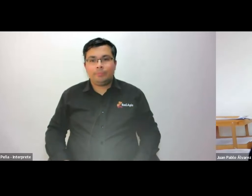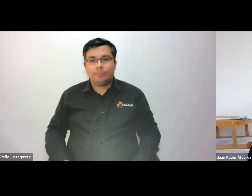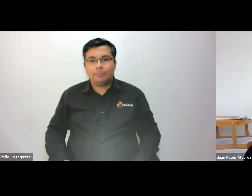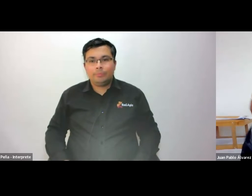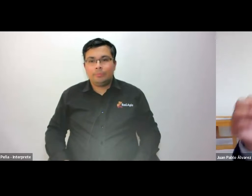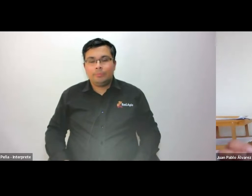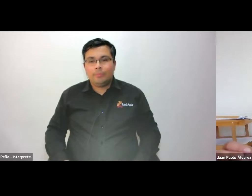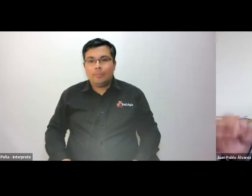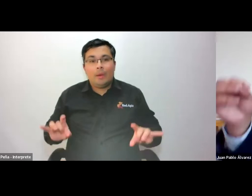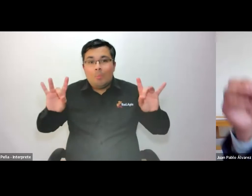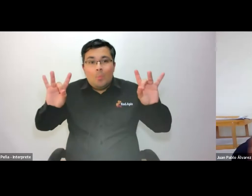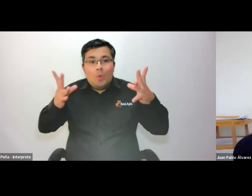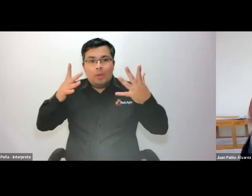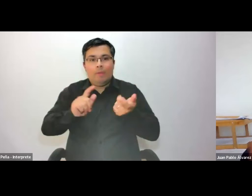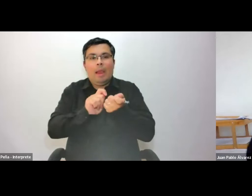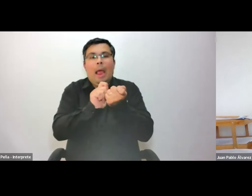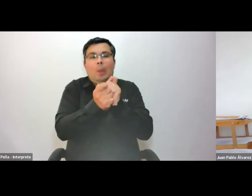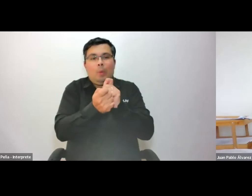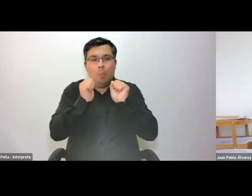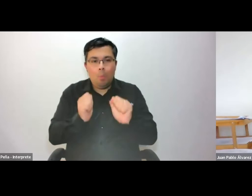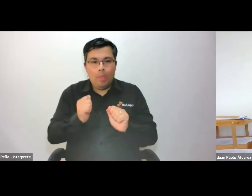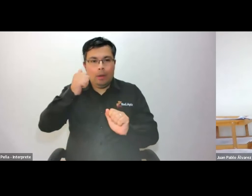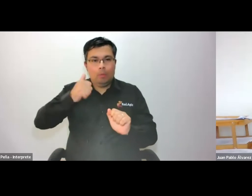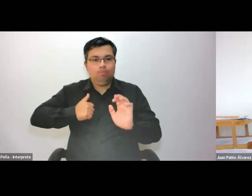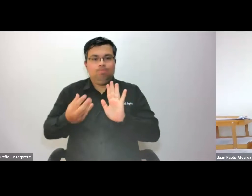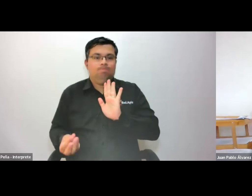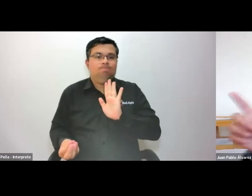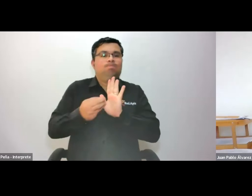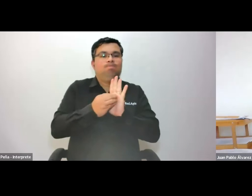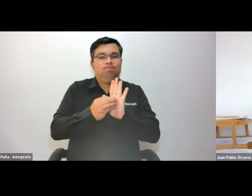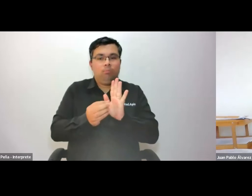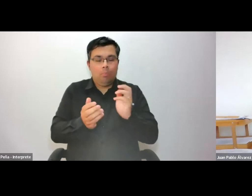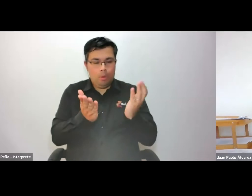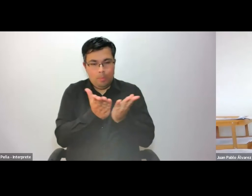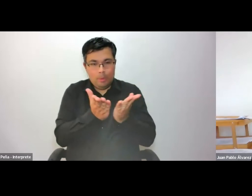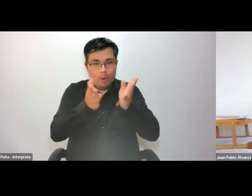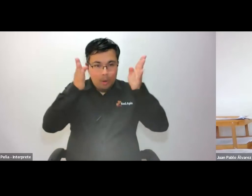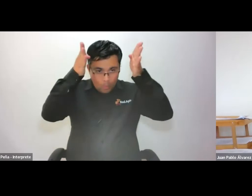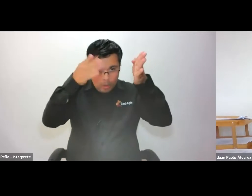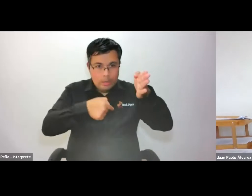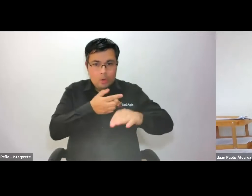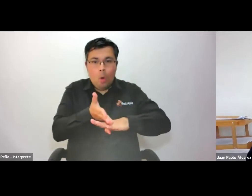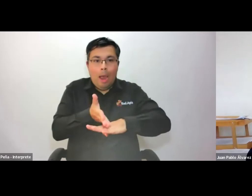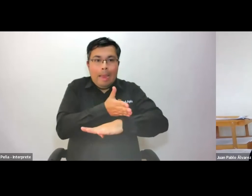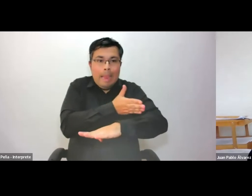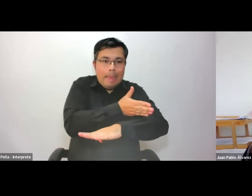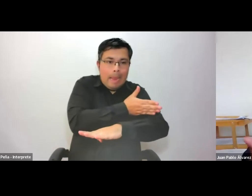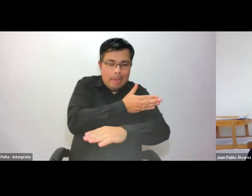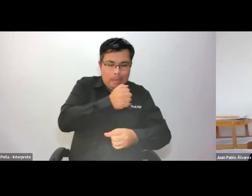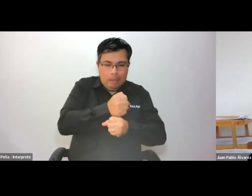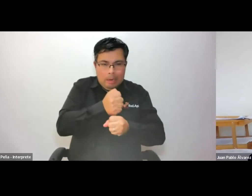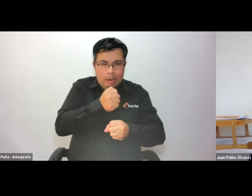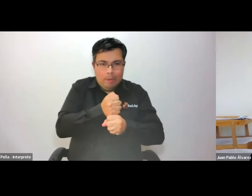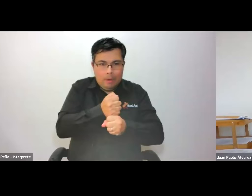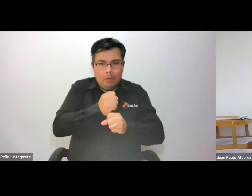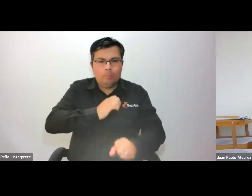adecuaciones que se puedan implementar, por ejemplo, en el caso de estudiantes autistas. Si yo no hago ese trabajo previo de sensibilización y de revisión